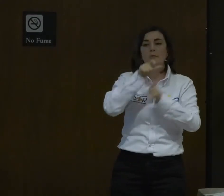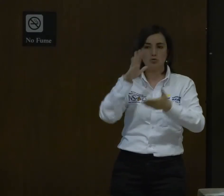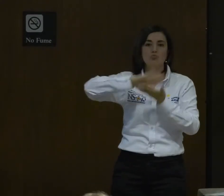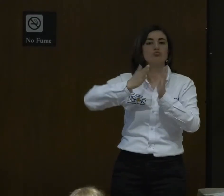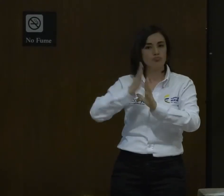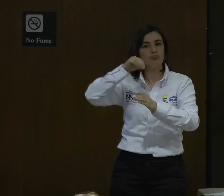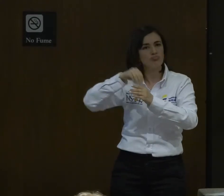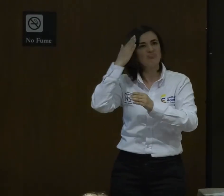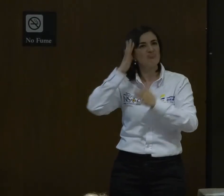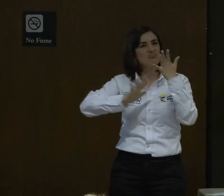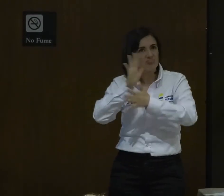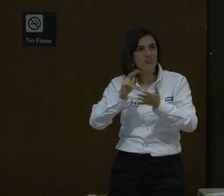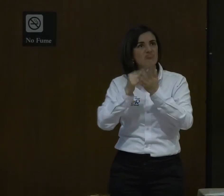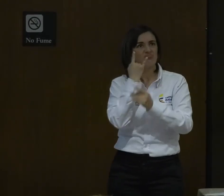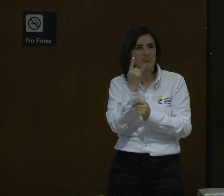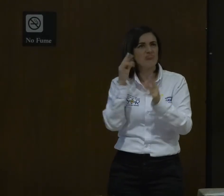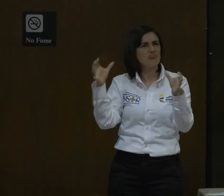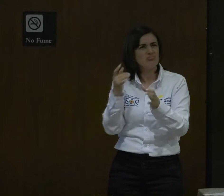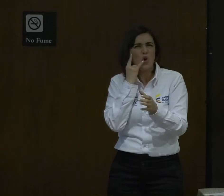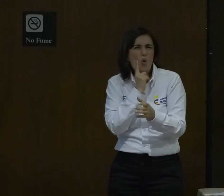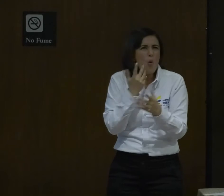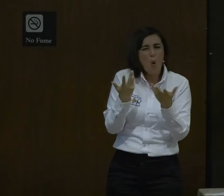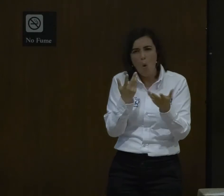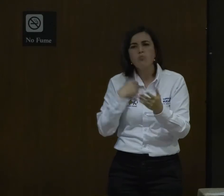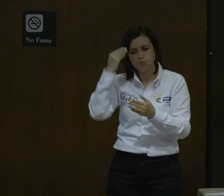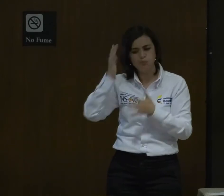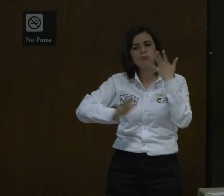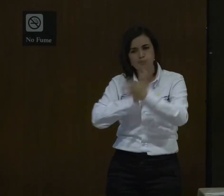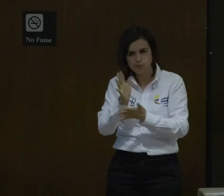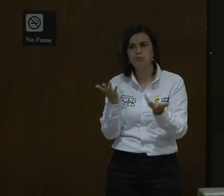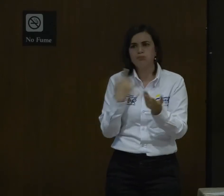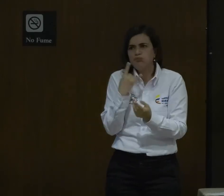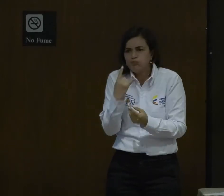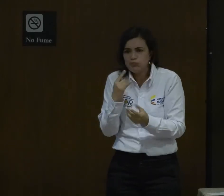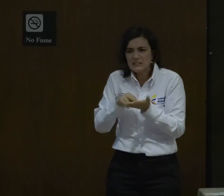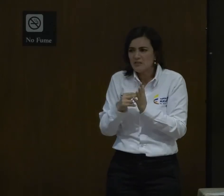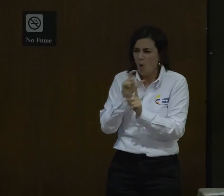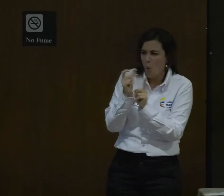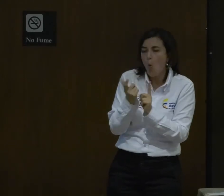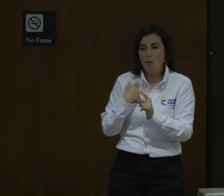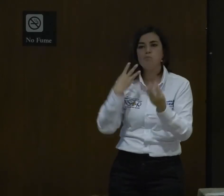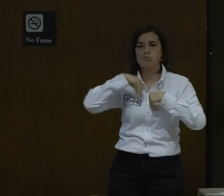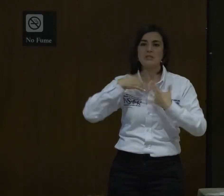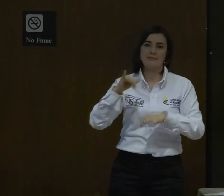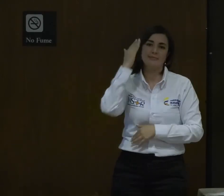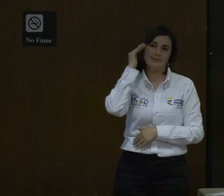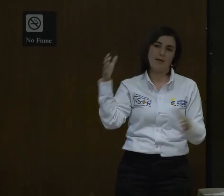gente que tiene un interés especial en trabajar con la comunidad sorda, que conoce la cultura.